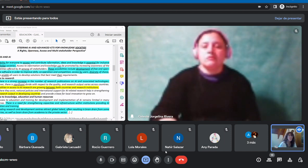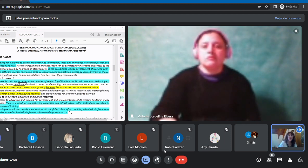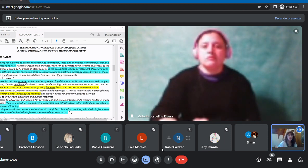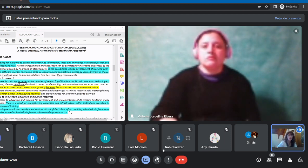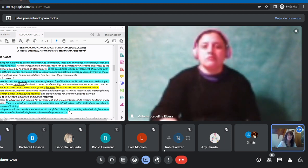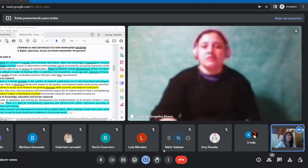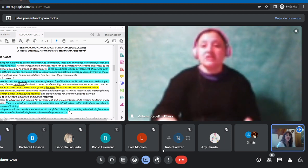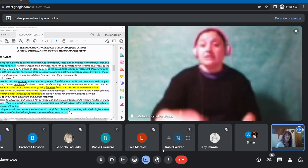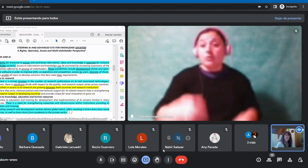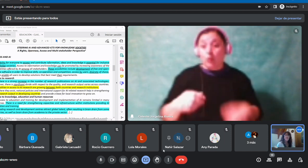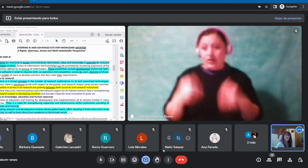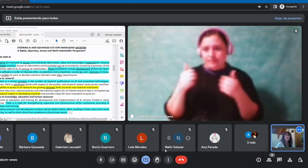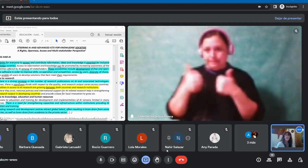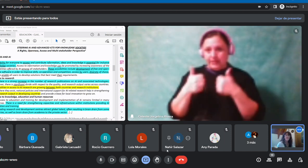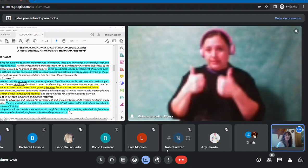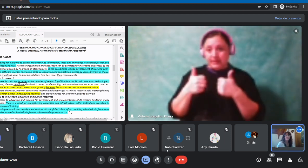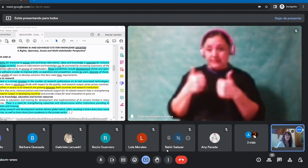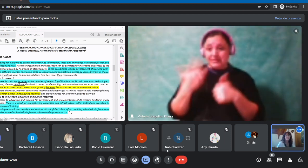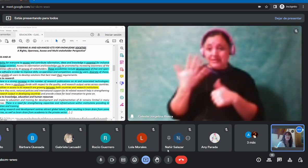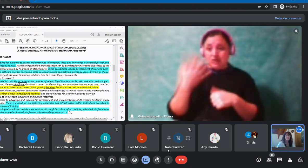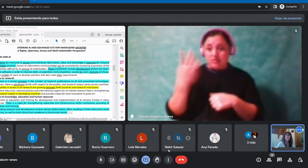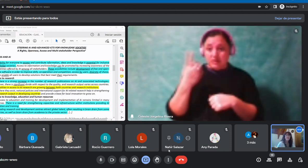¿Esperamos cinco minutos?